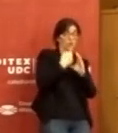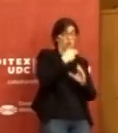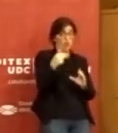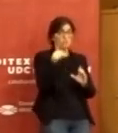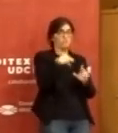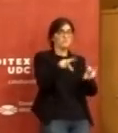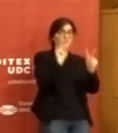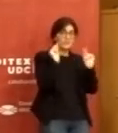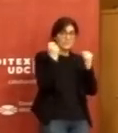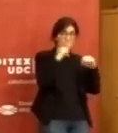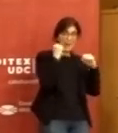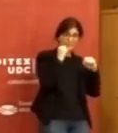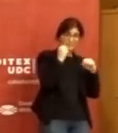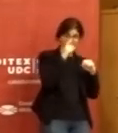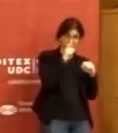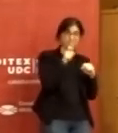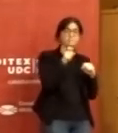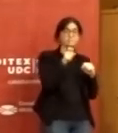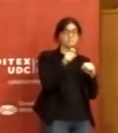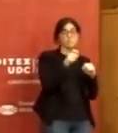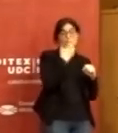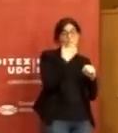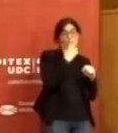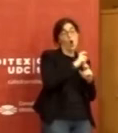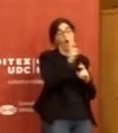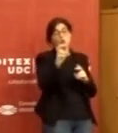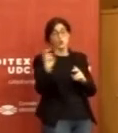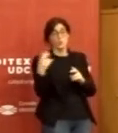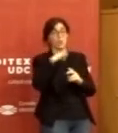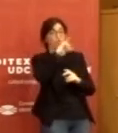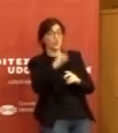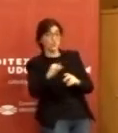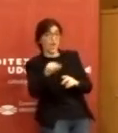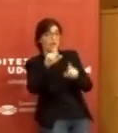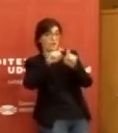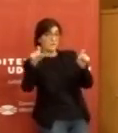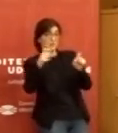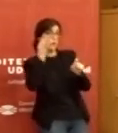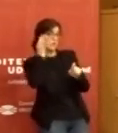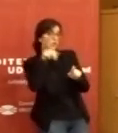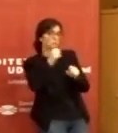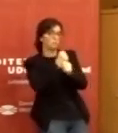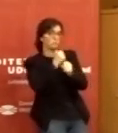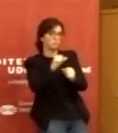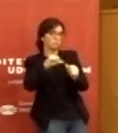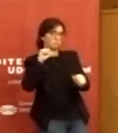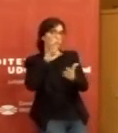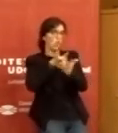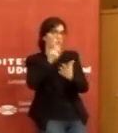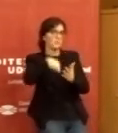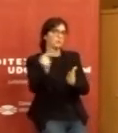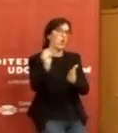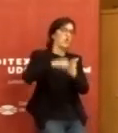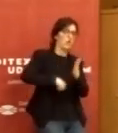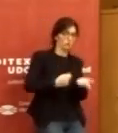que hizo prácticas en Zara y a los pocos meses fue contratada en Zara. También tenemos el caso de